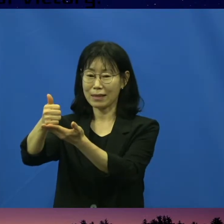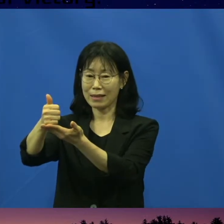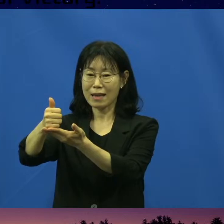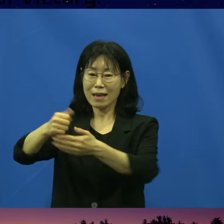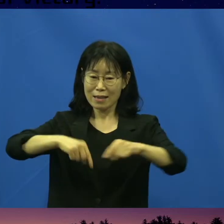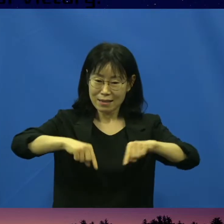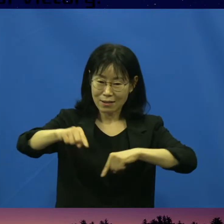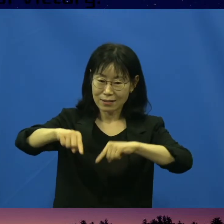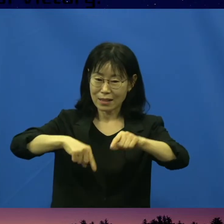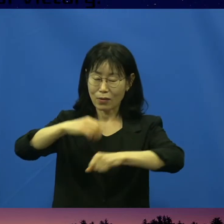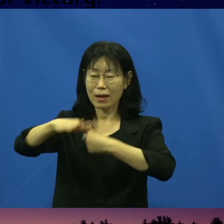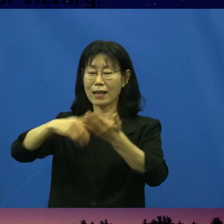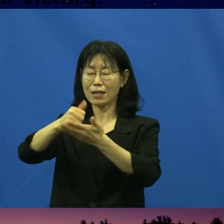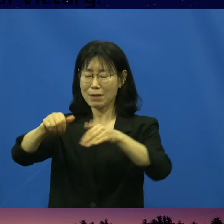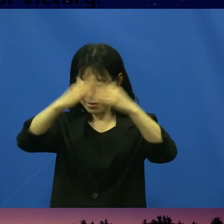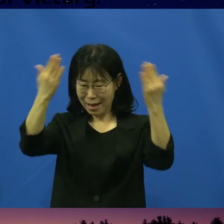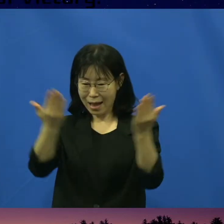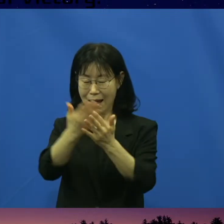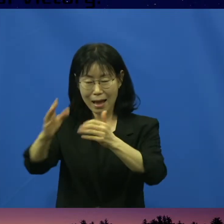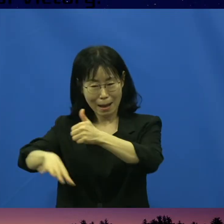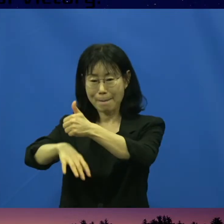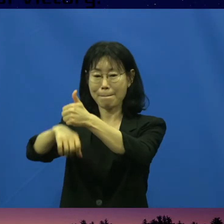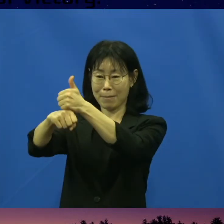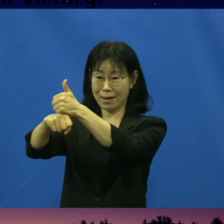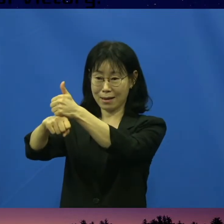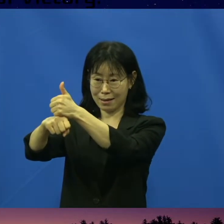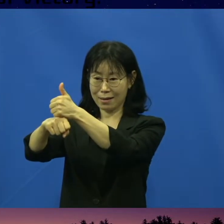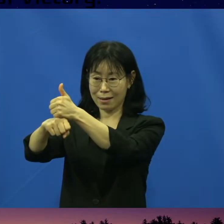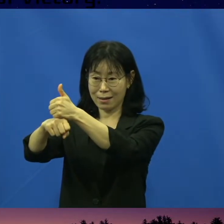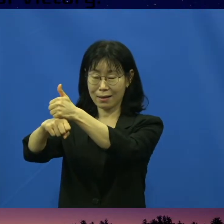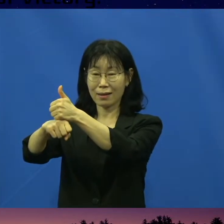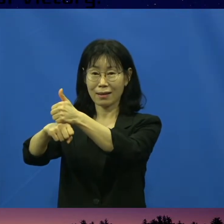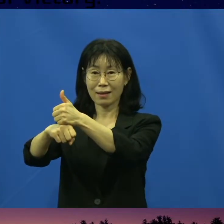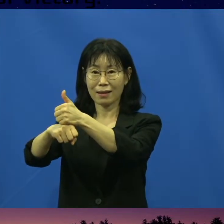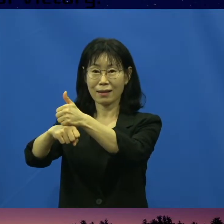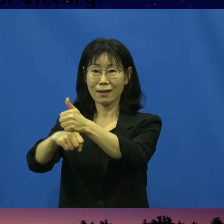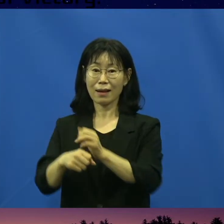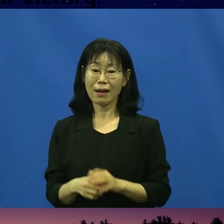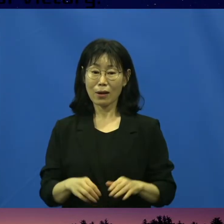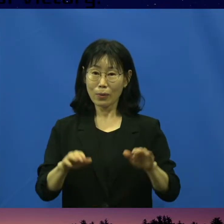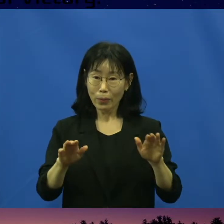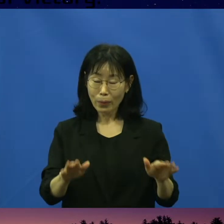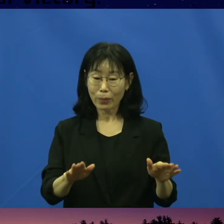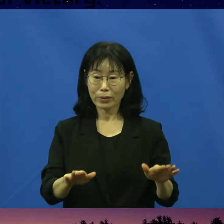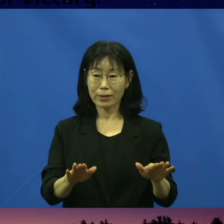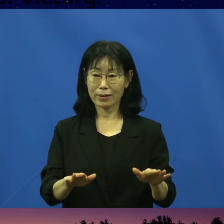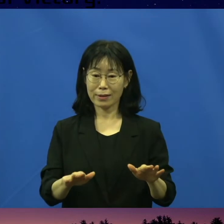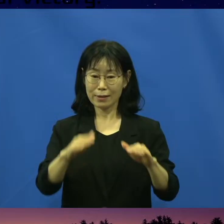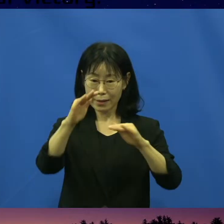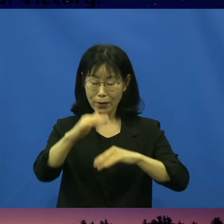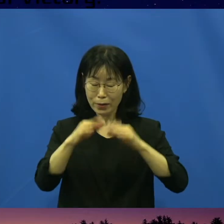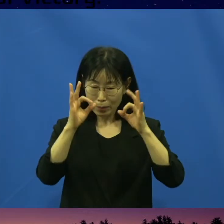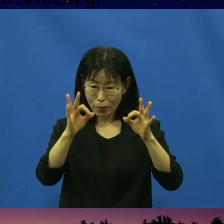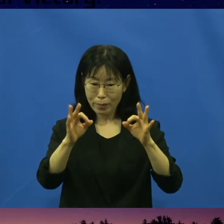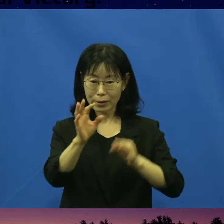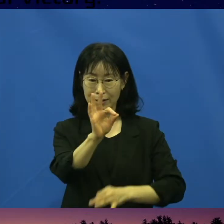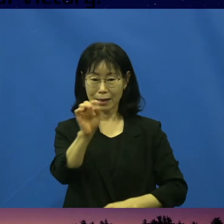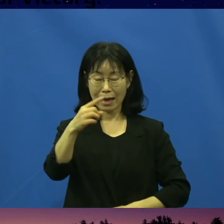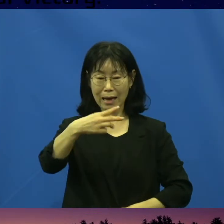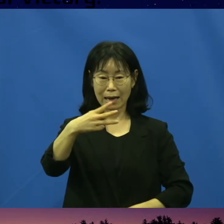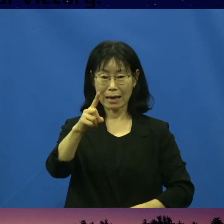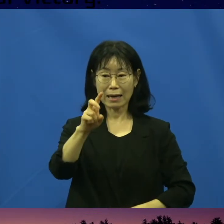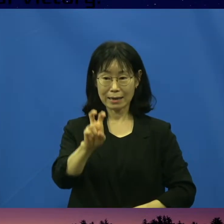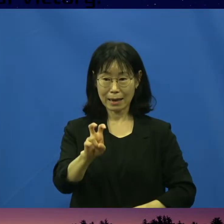역사의 헤게모니를 쥐고 계세요. 오늘 그 얘기예요. 이는 여호와께서 전에 그에게 아람을 구원하게 하셨습니다. 모든